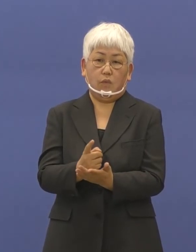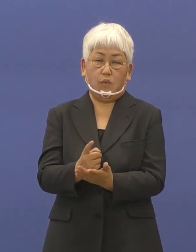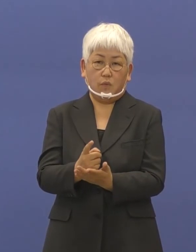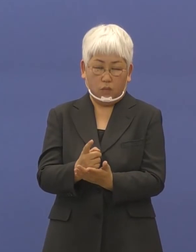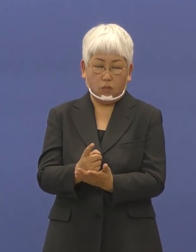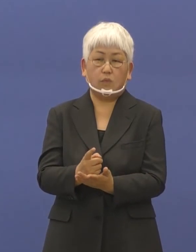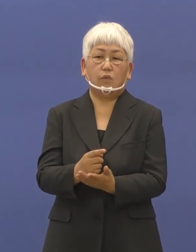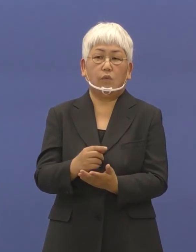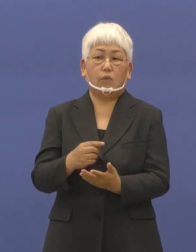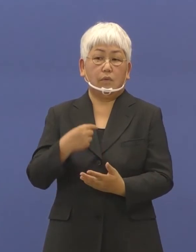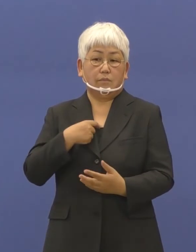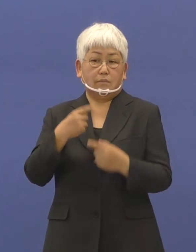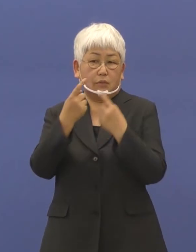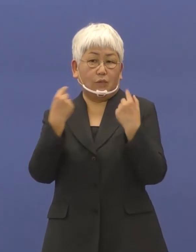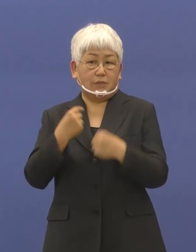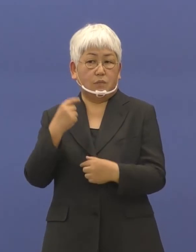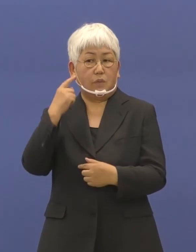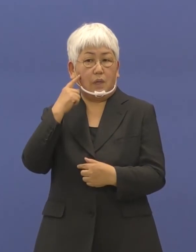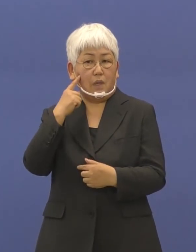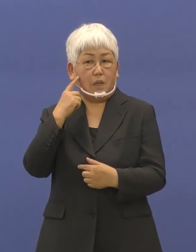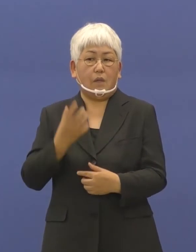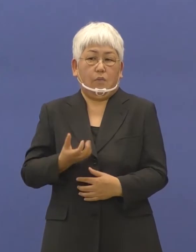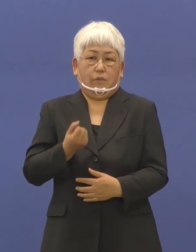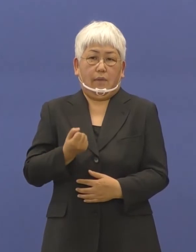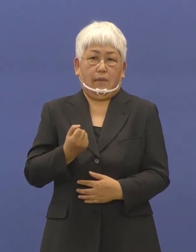そういう考え方であります。